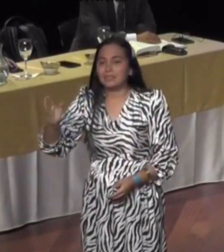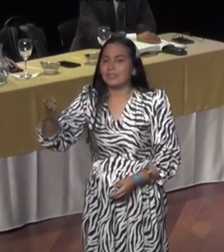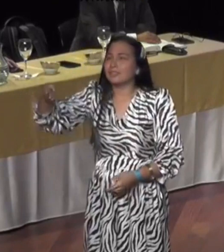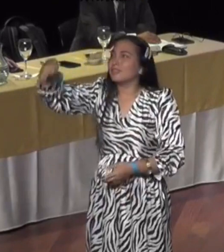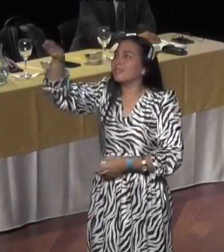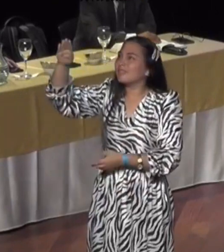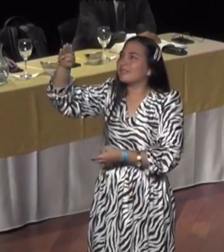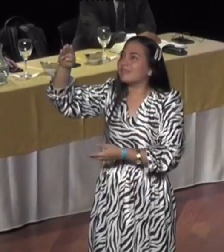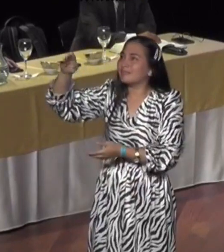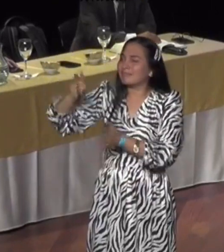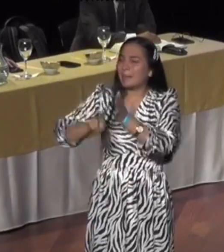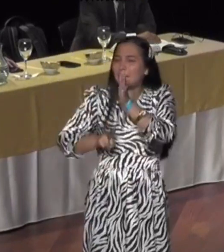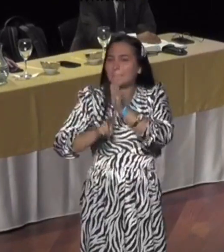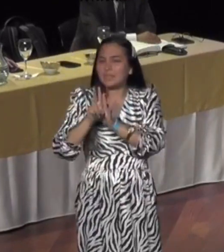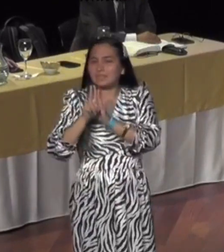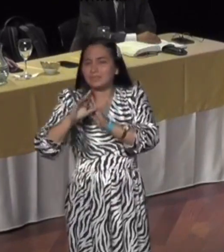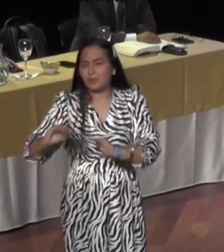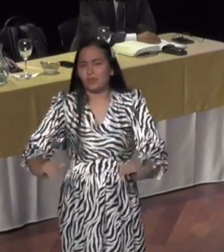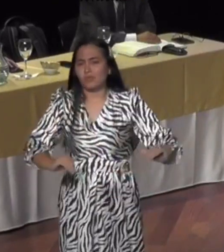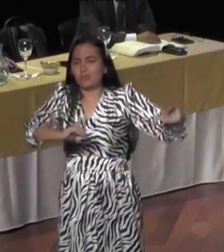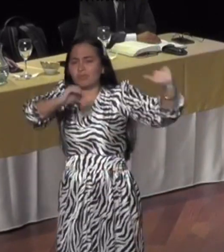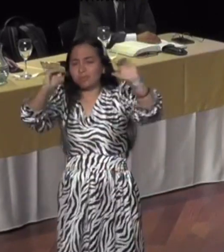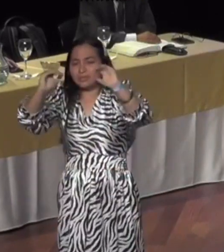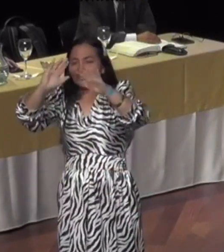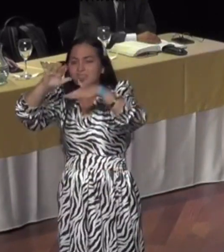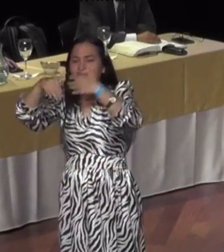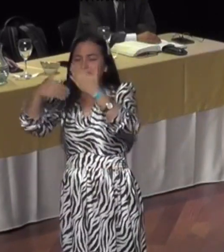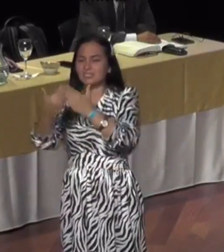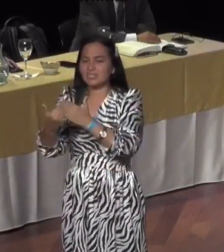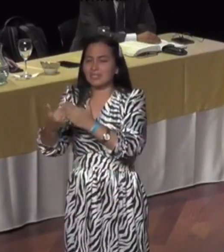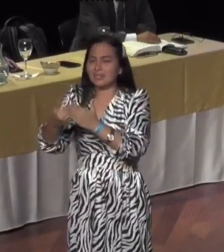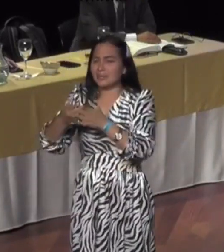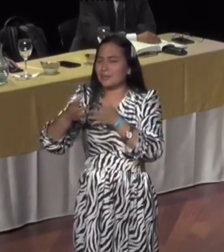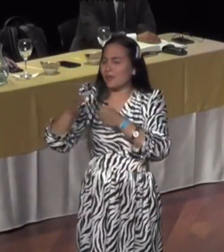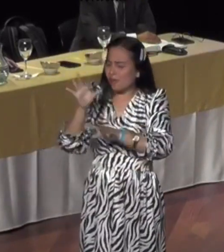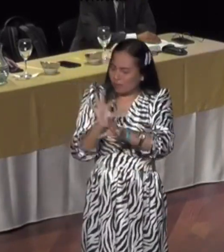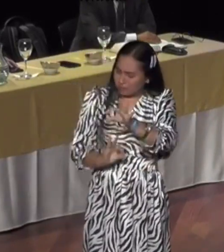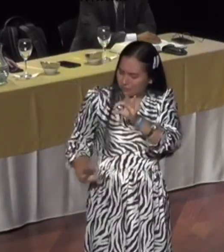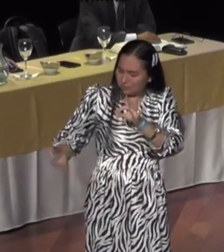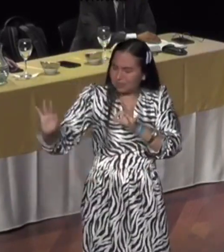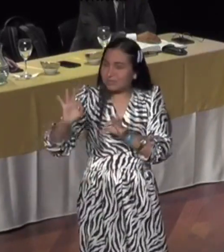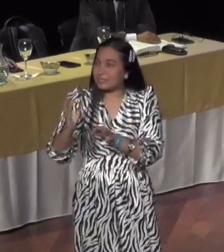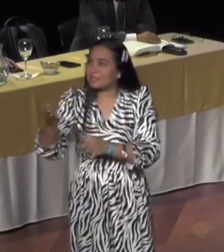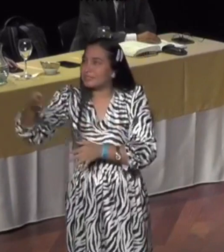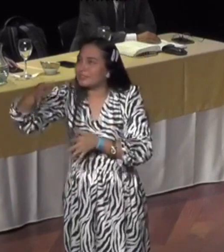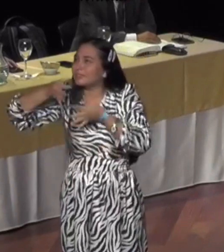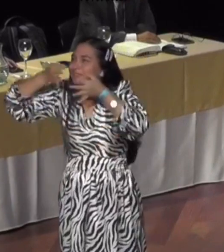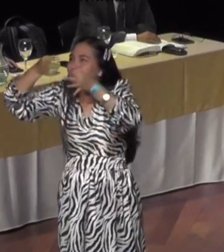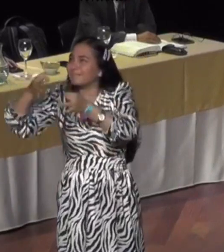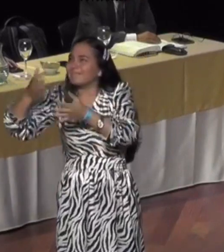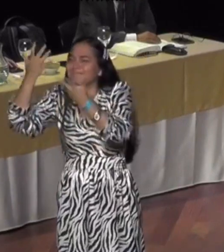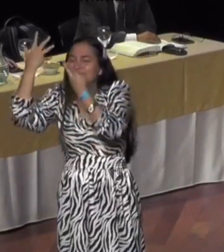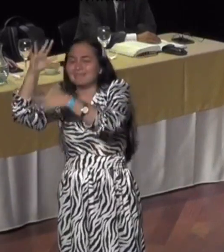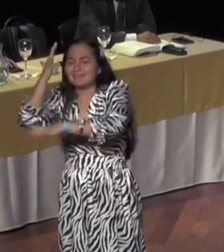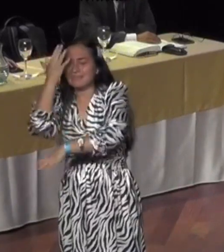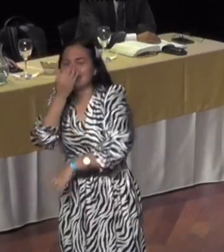Dios pone en alto a todos aquellos, en los íntegros. Es hermosa la alabanza.